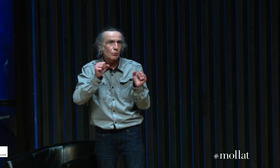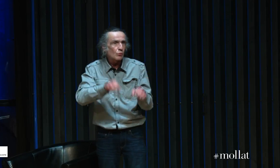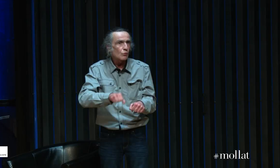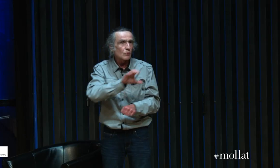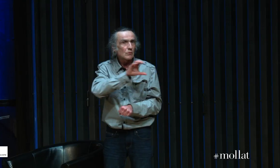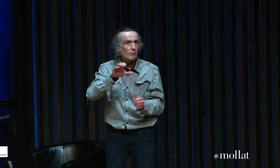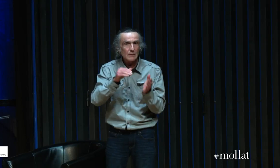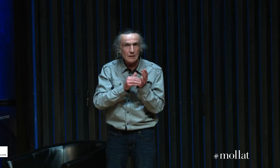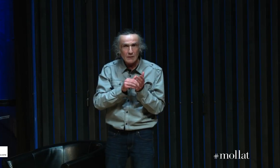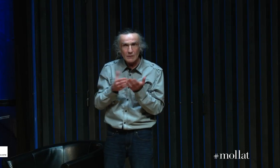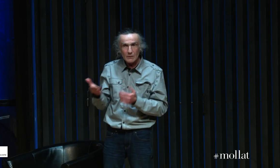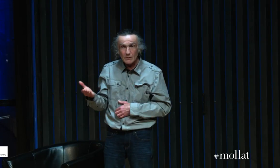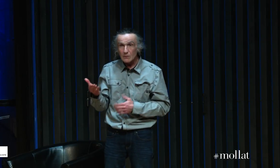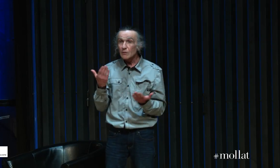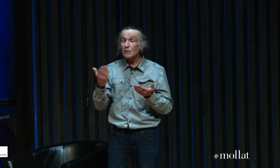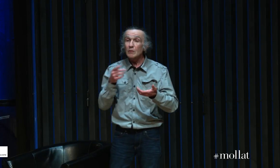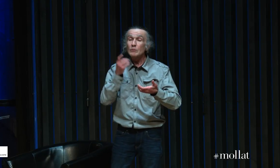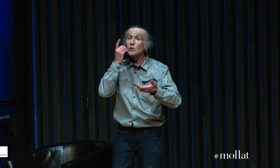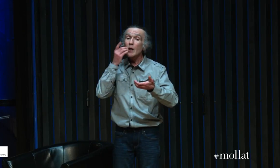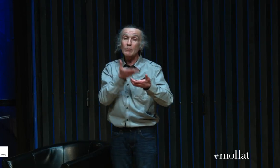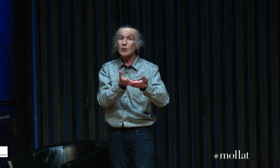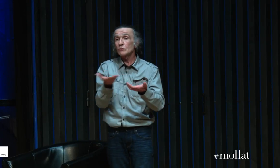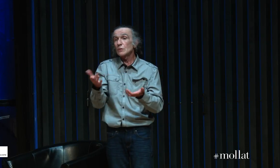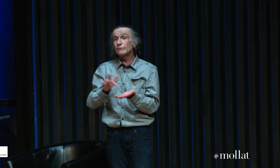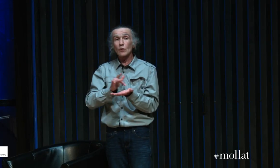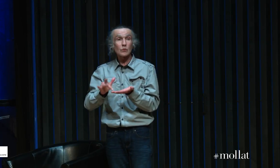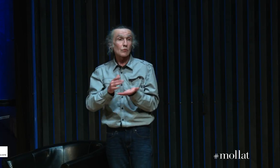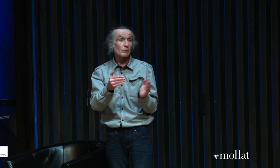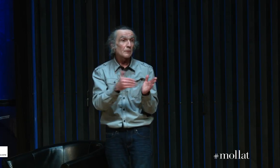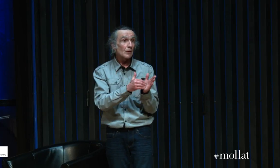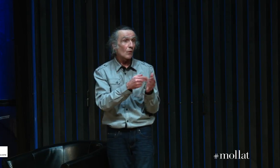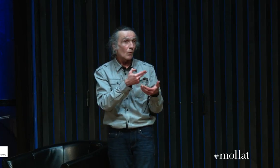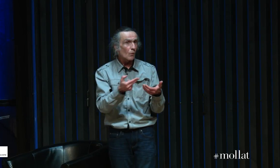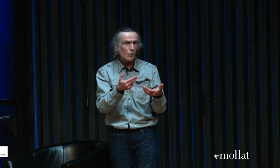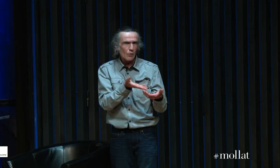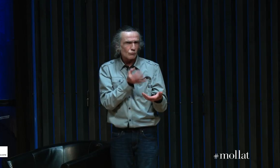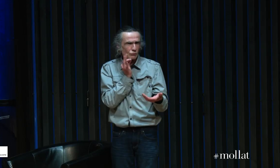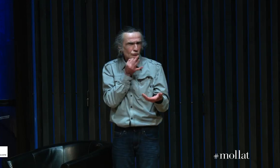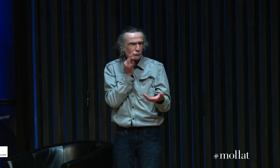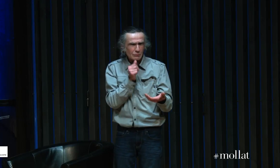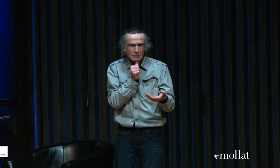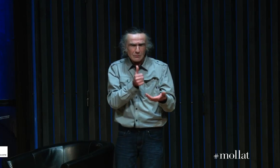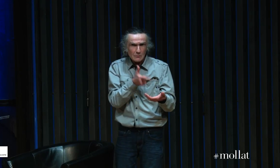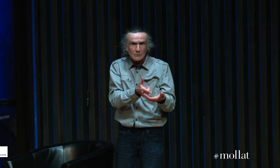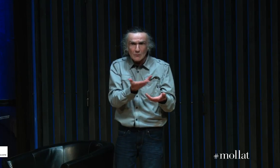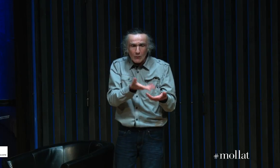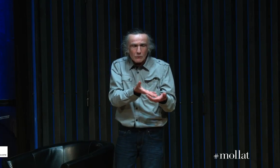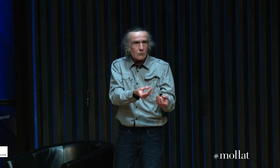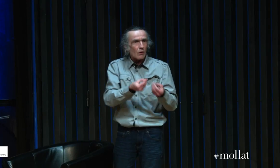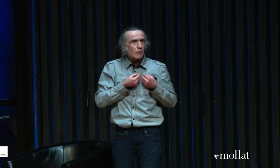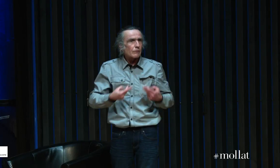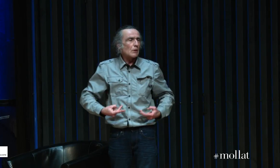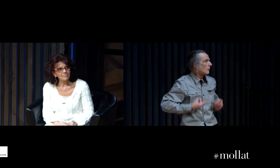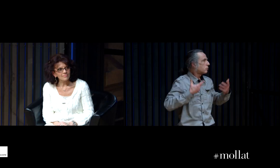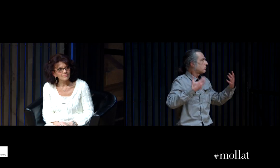heures considérables. Peut-être qu'on arrive en tout à peu près à 100 000 euros, alors qu'un iPhone, ça va coûter, allez,